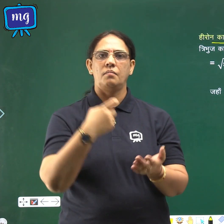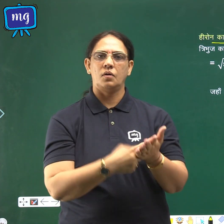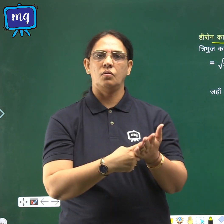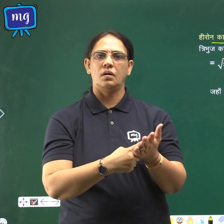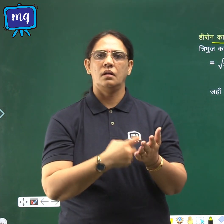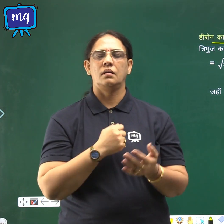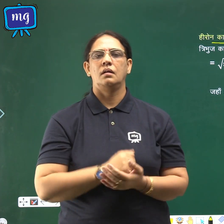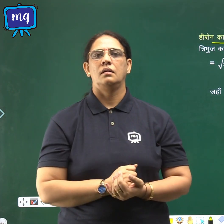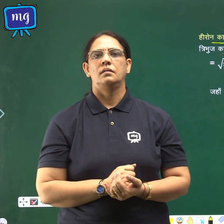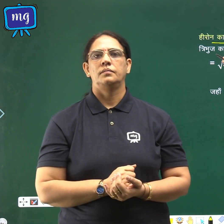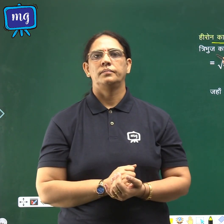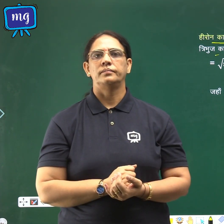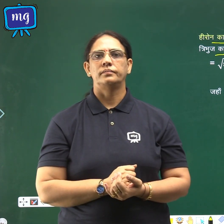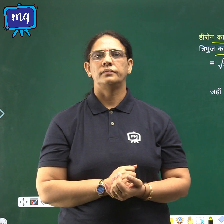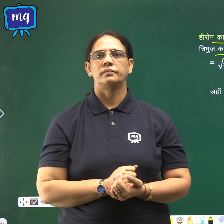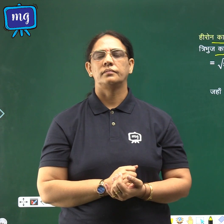सूत्र